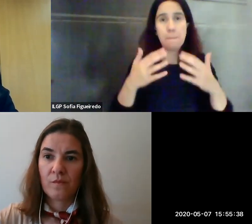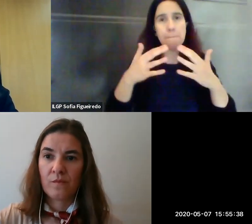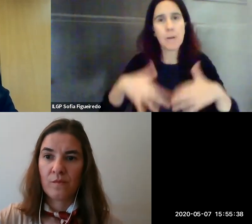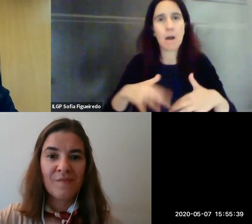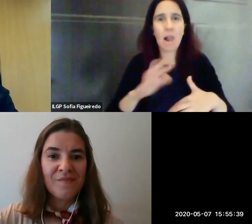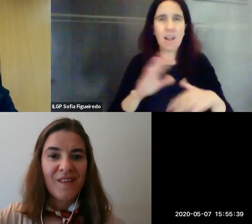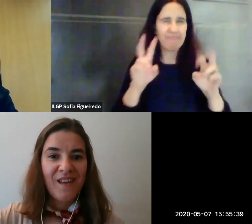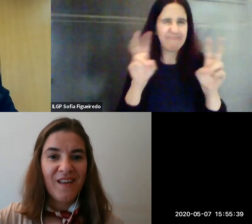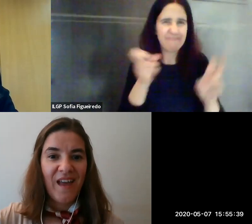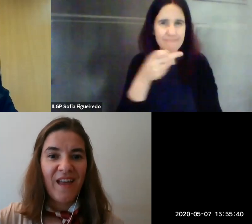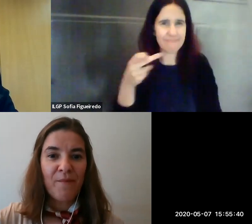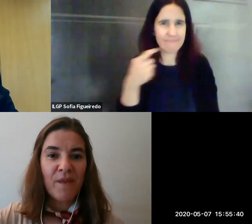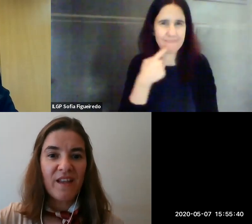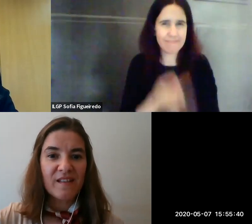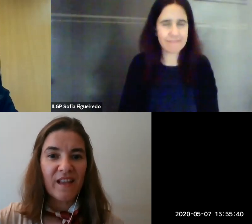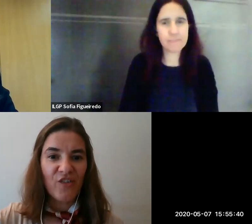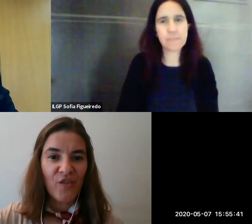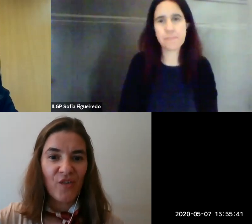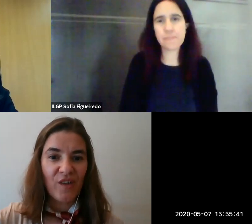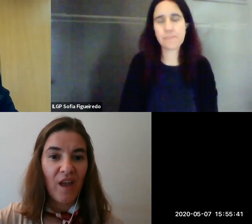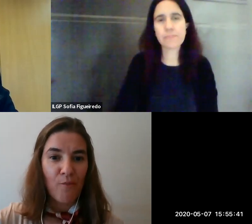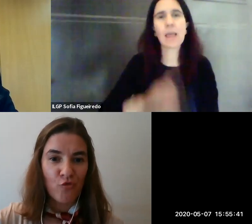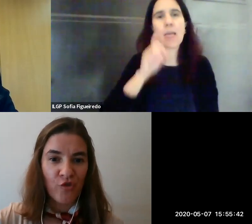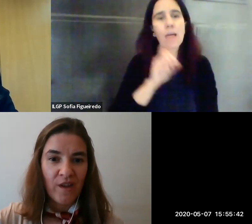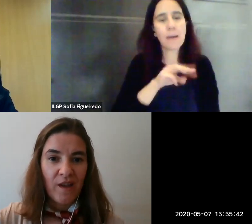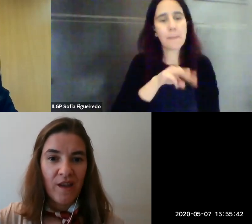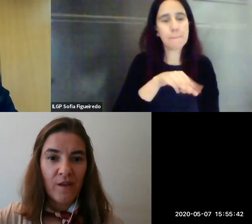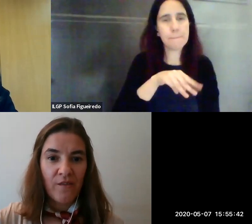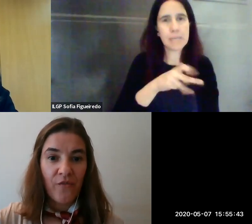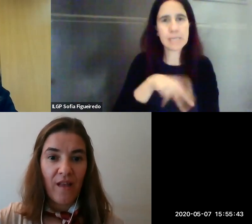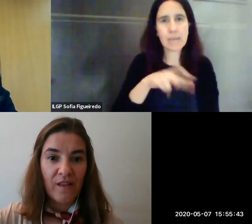expressão. A Maria Celeste Ramos